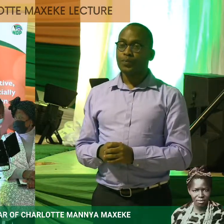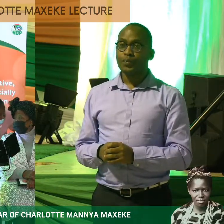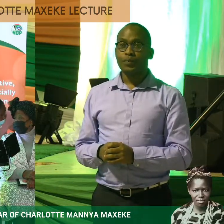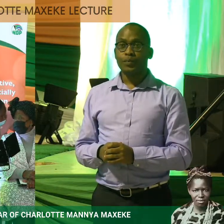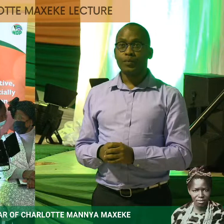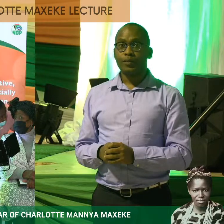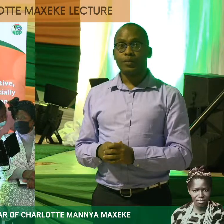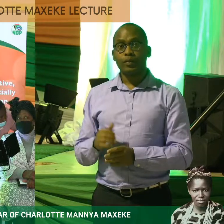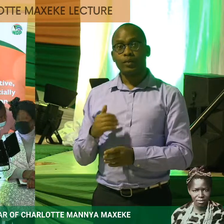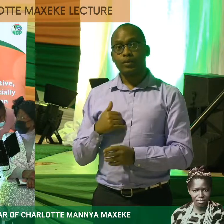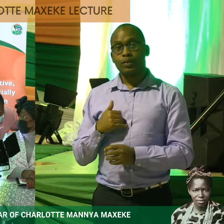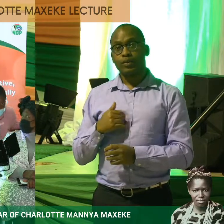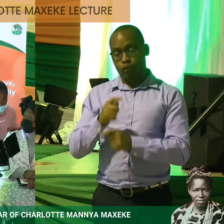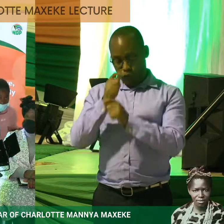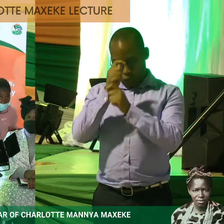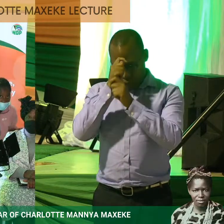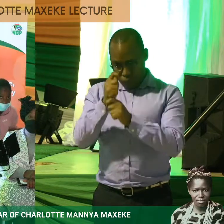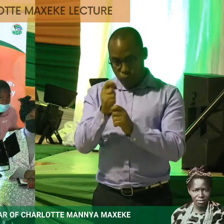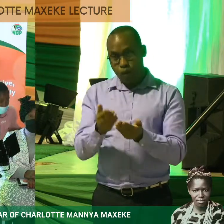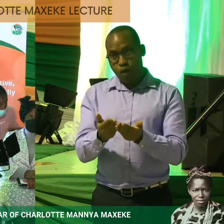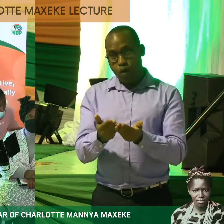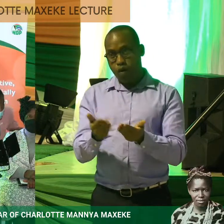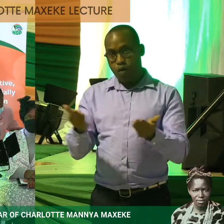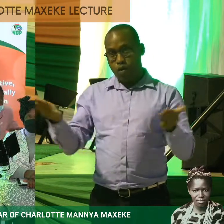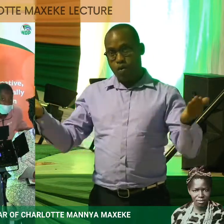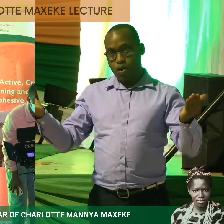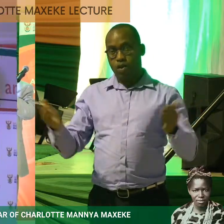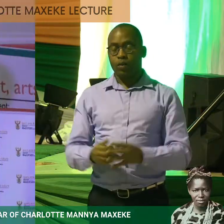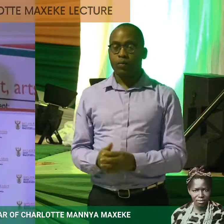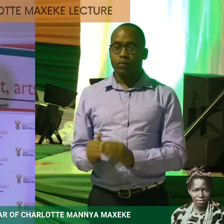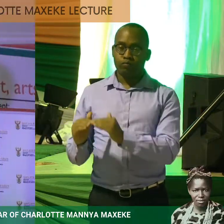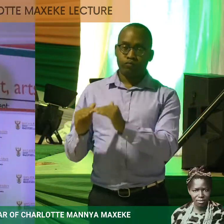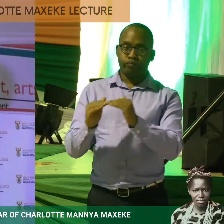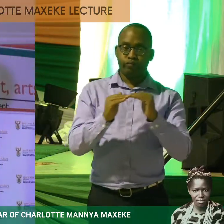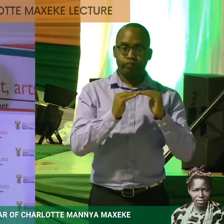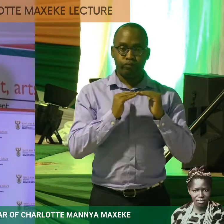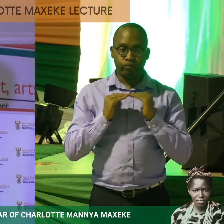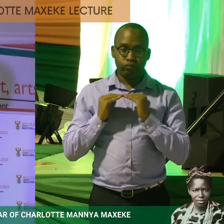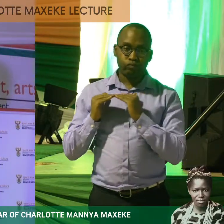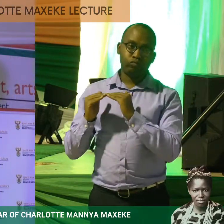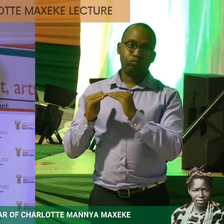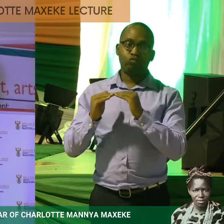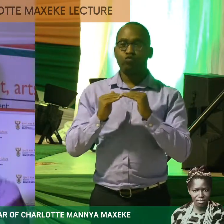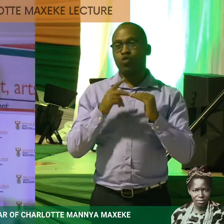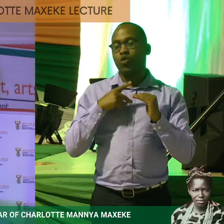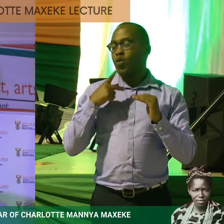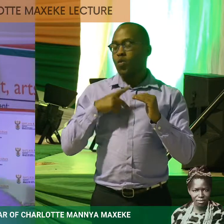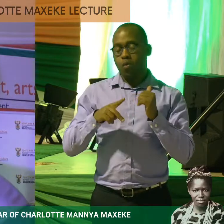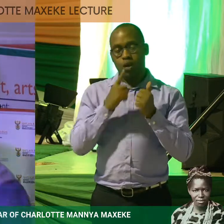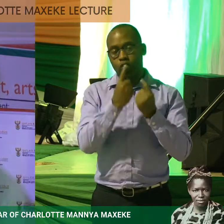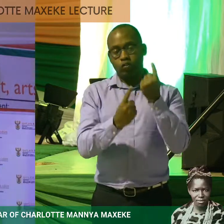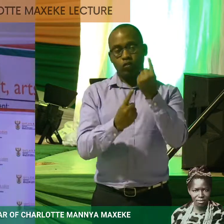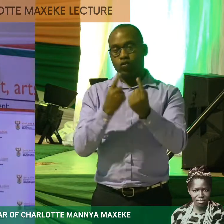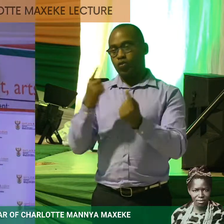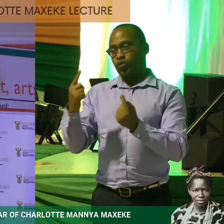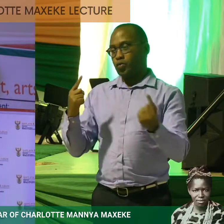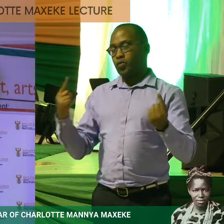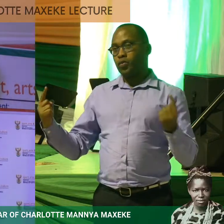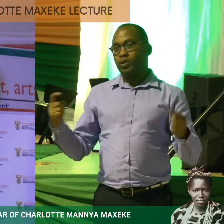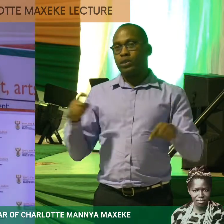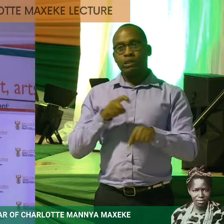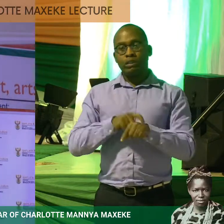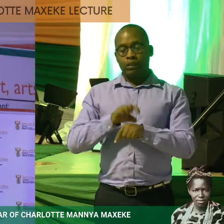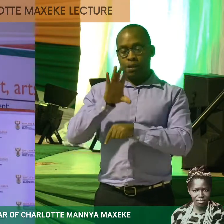undivumeleke ndithi inganga nentsiba zayo in the interest yexesha